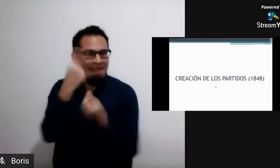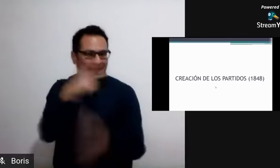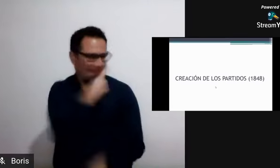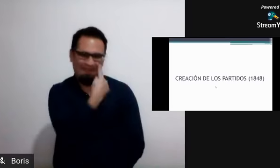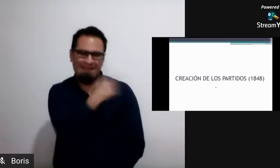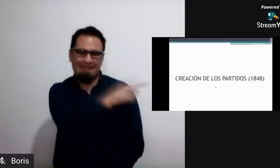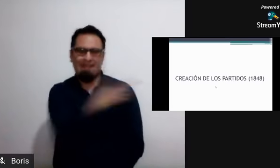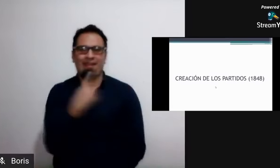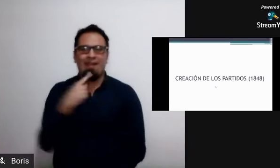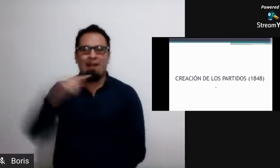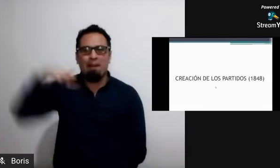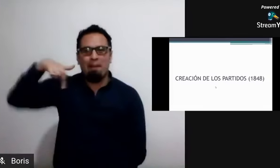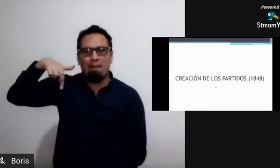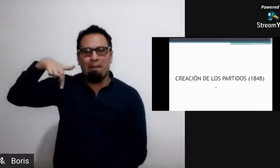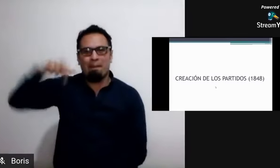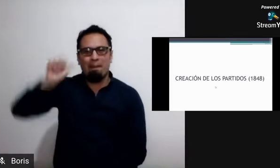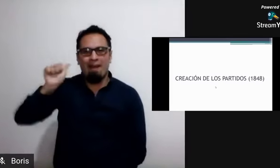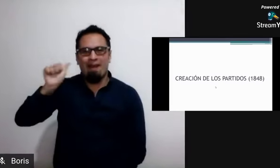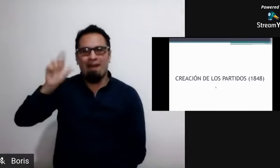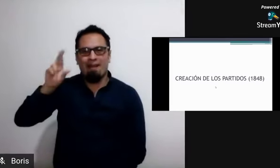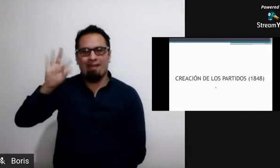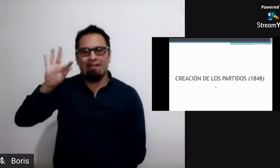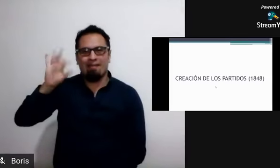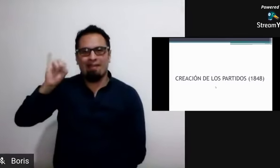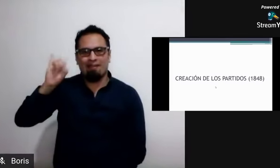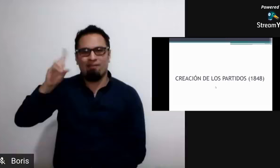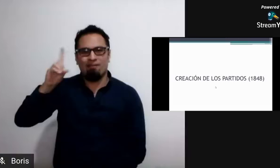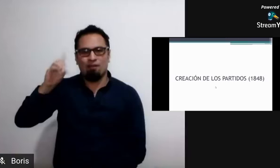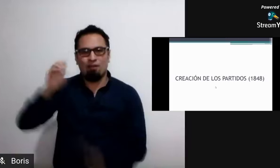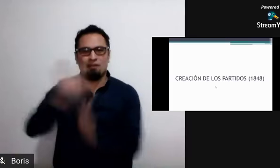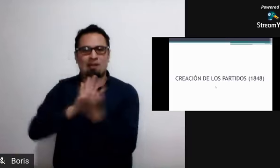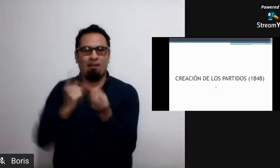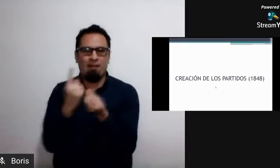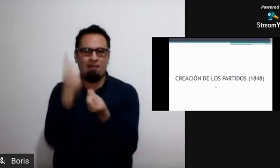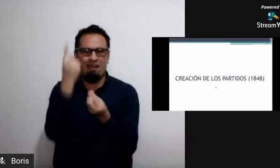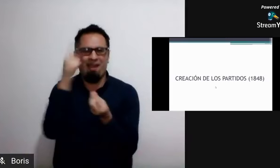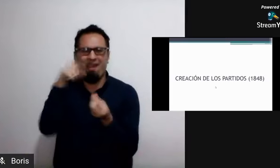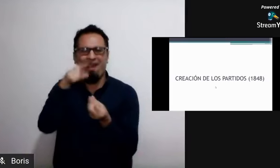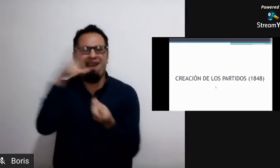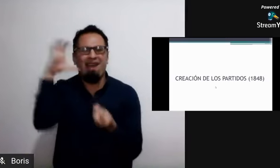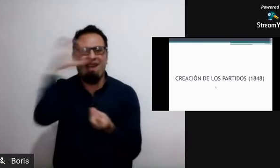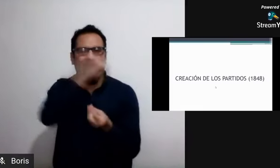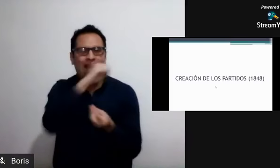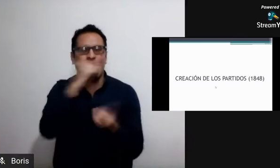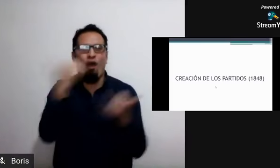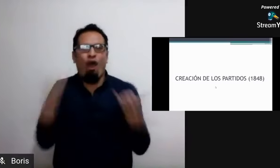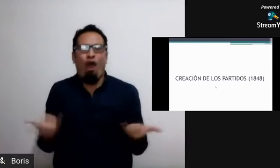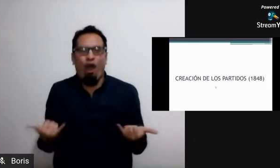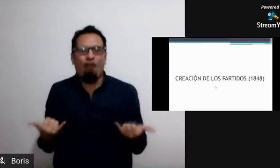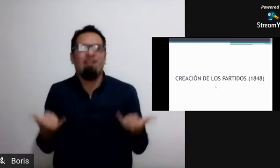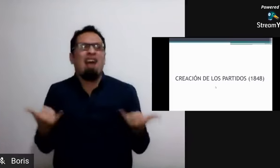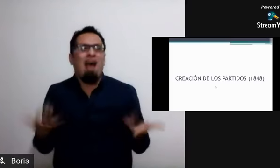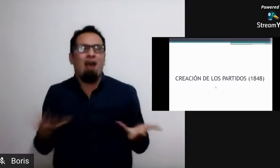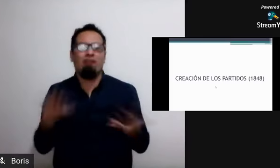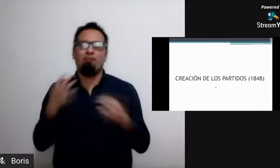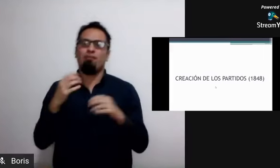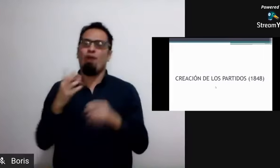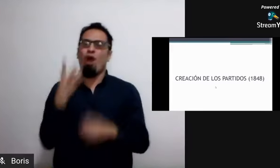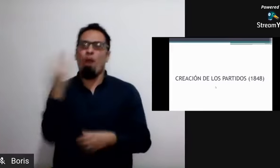Bueno, ya hablando acerca de la creación de los partidos políticos, voy a utilizar esta seña